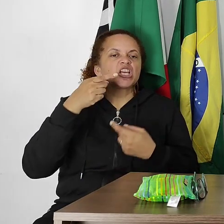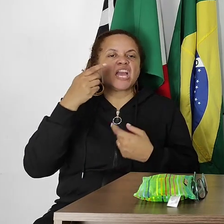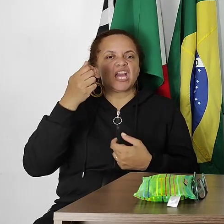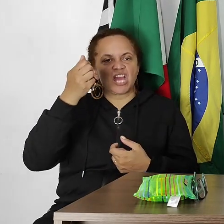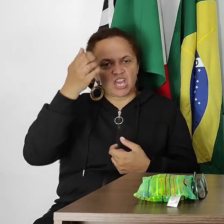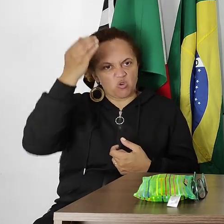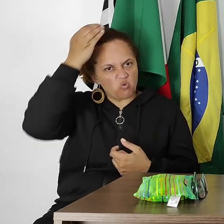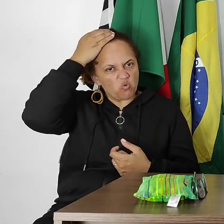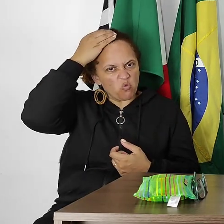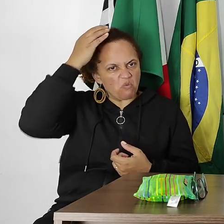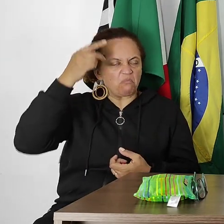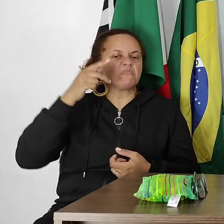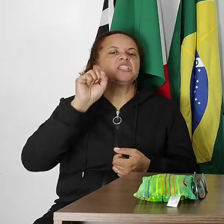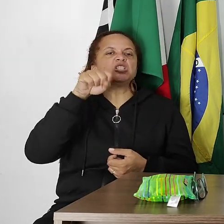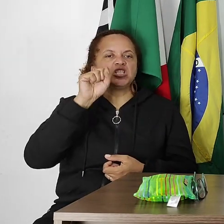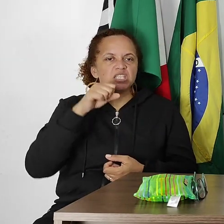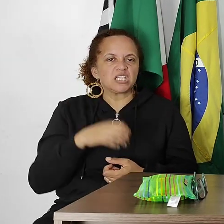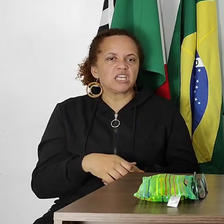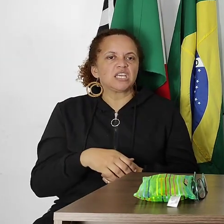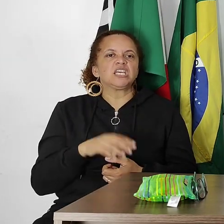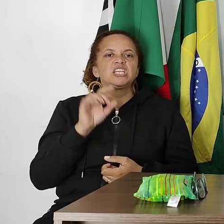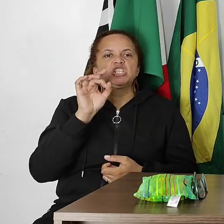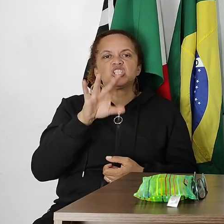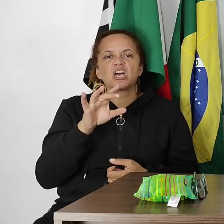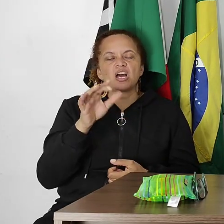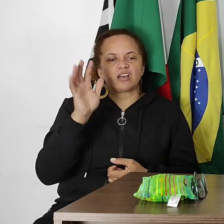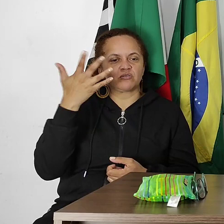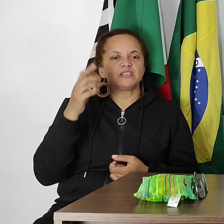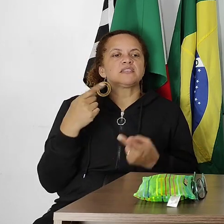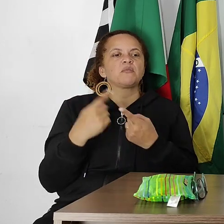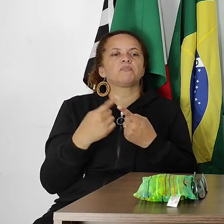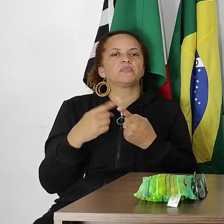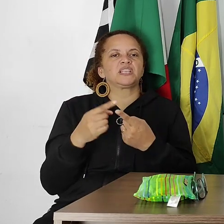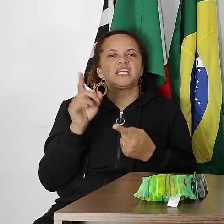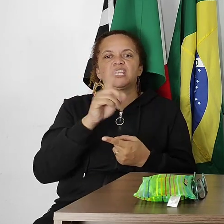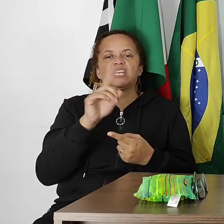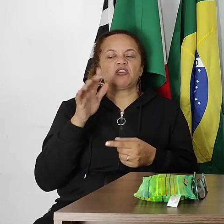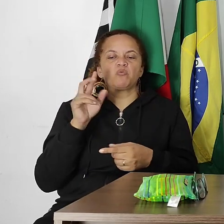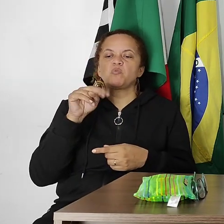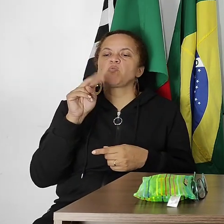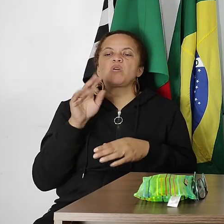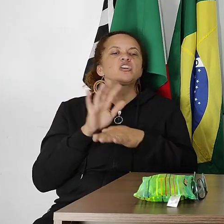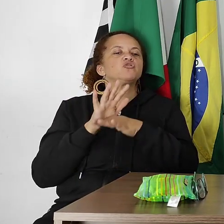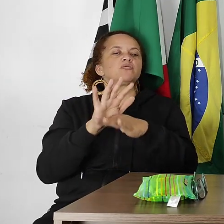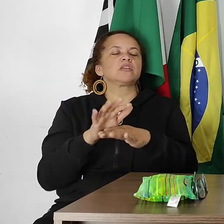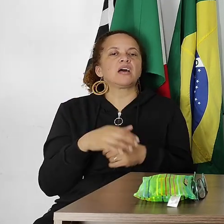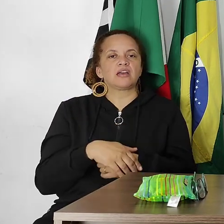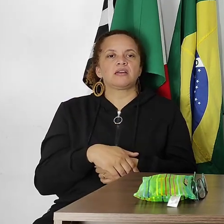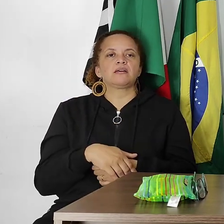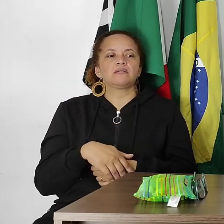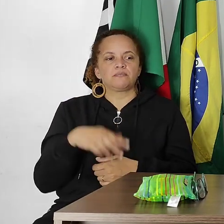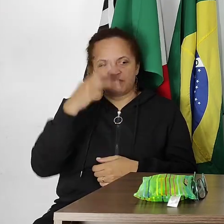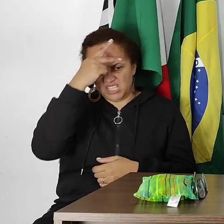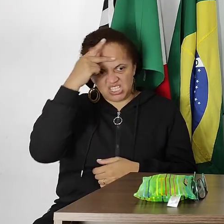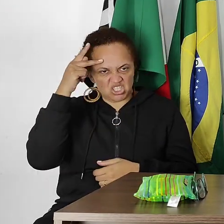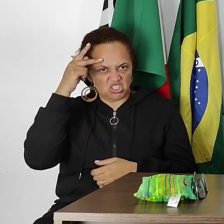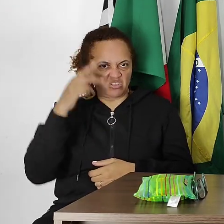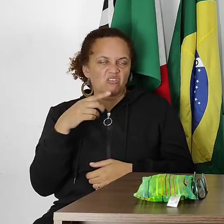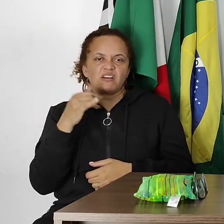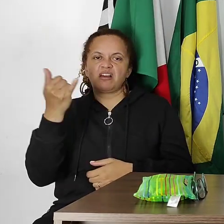aconteceu porque ele não pôde me ajudar na hora, dizia que me amava, e na hora que era para me ajudar, ele não